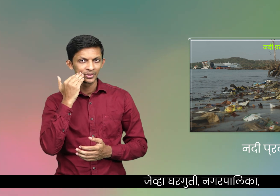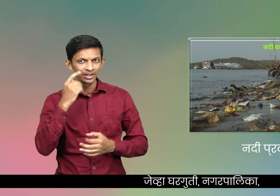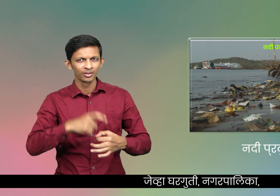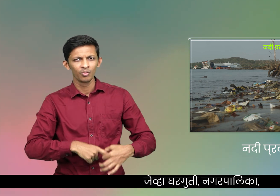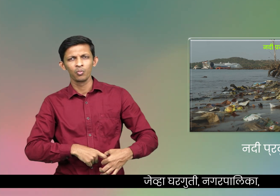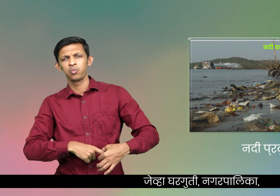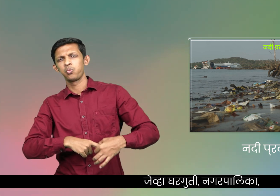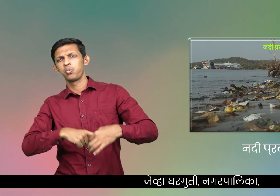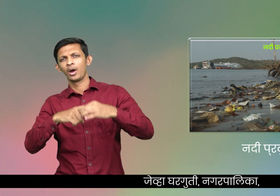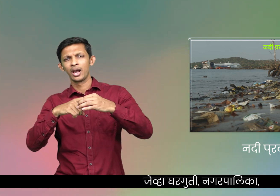घरगुती, नगरपालिका,